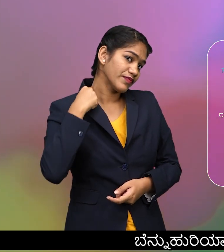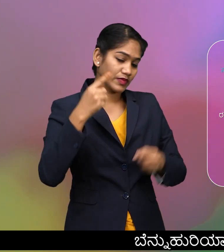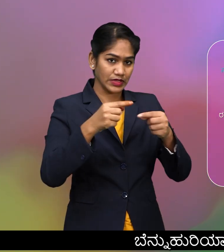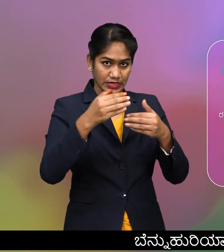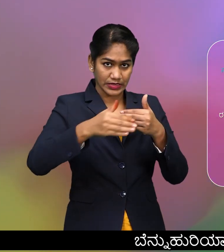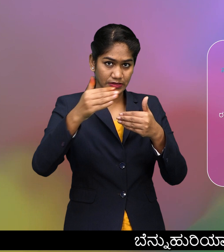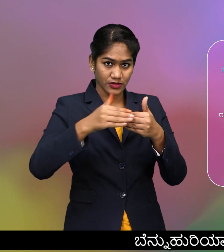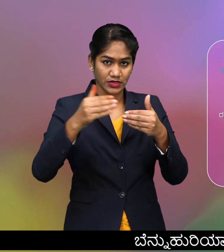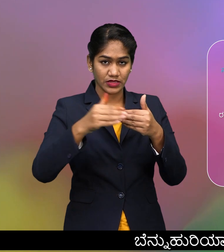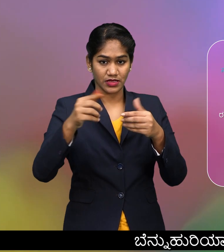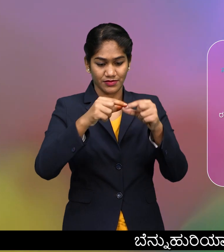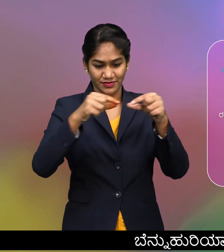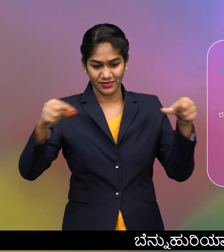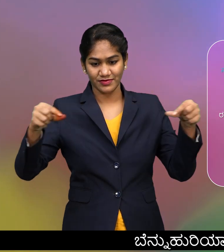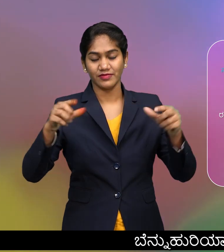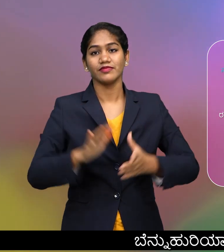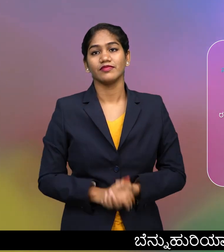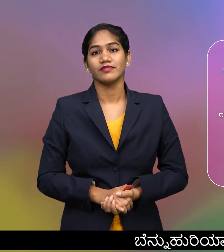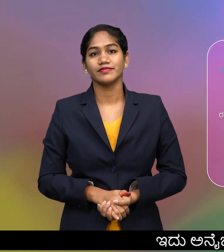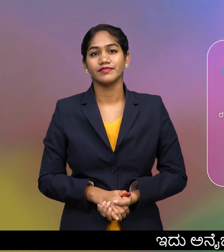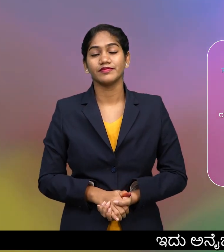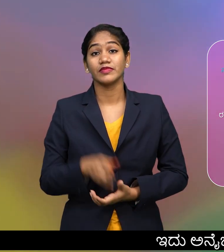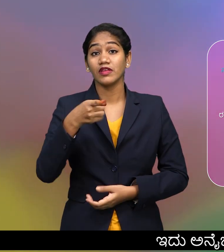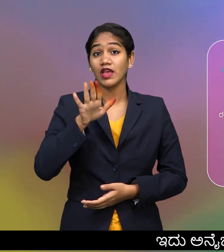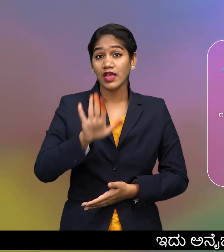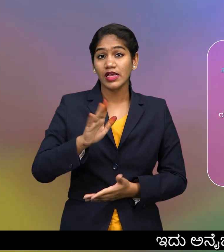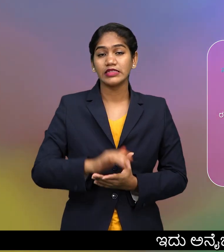ಬೆನ್ನುಹುರಿಯಾಗಿ ಮುಂದುವರಿಯುತ್ತದೆ. ಇದು